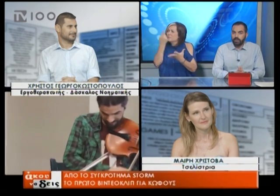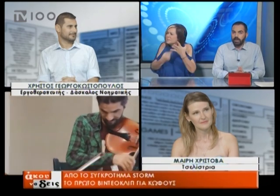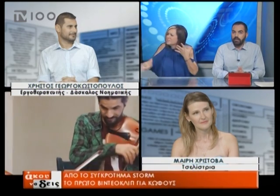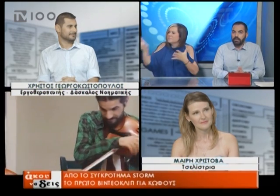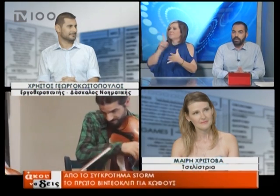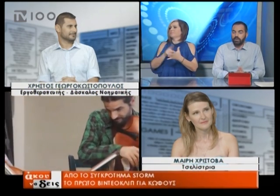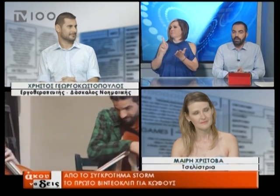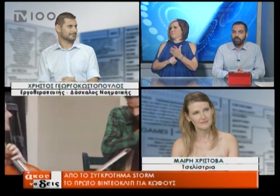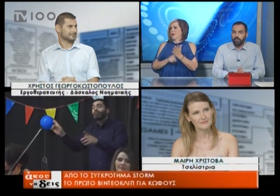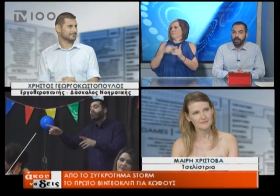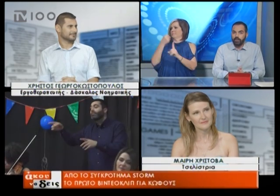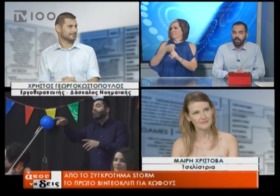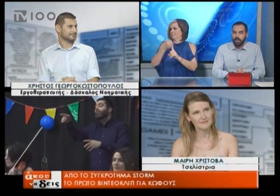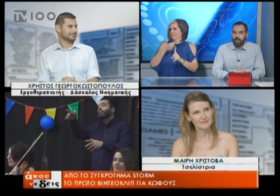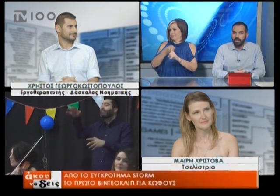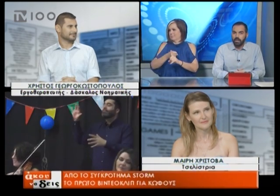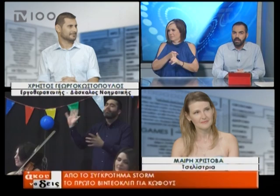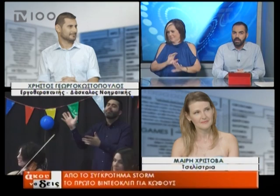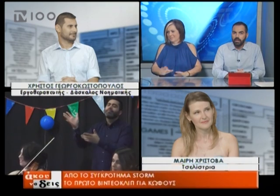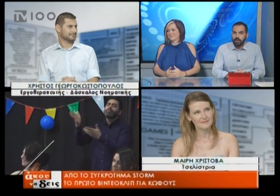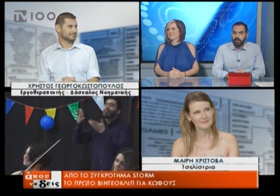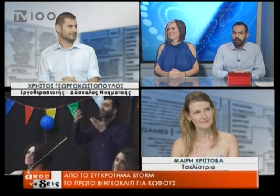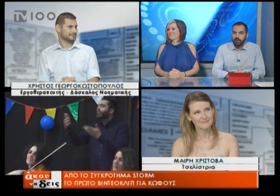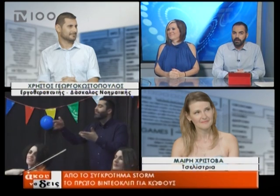το αίτημα και να το διεκδικήσουν. Πολύ έντονα.